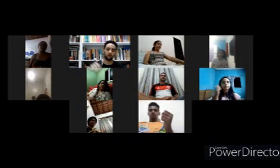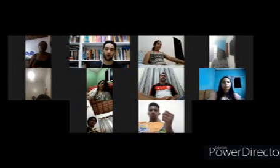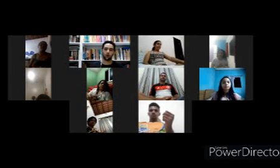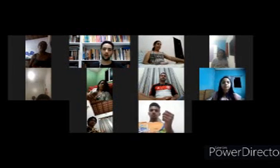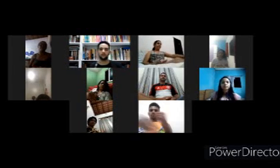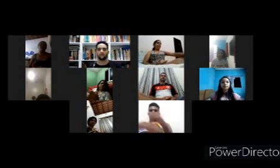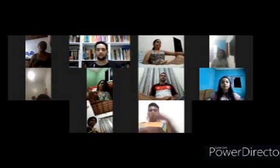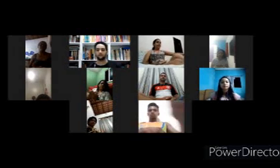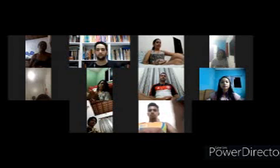Cola.